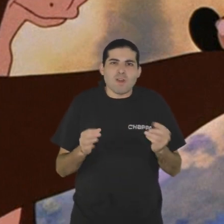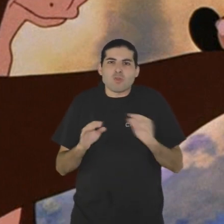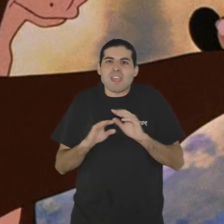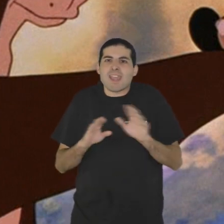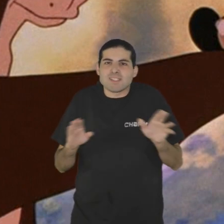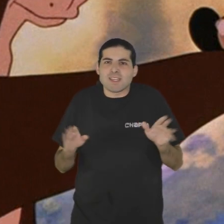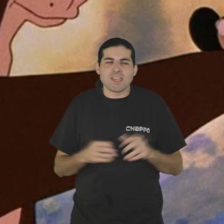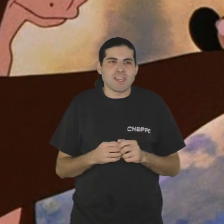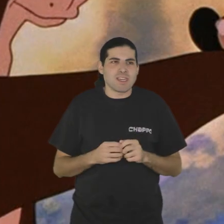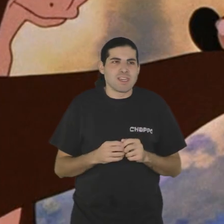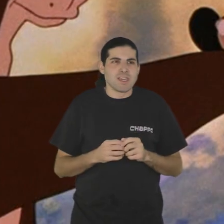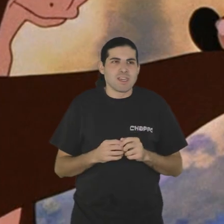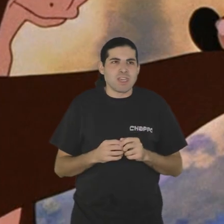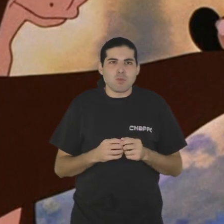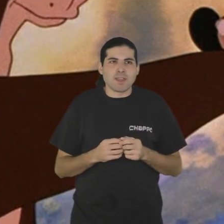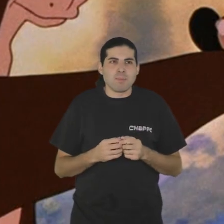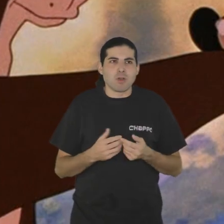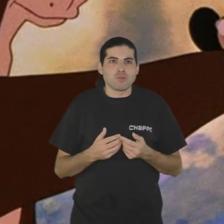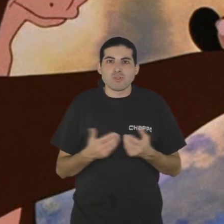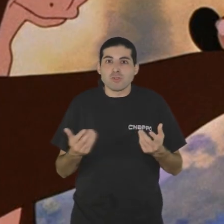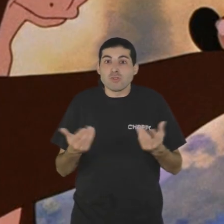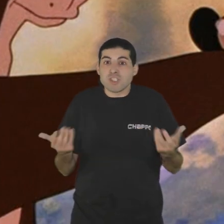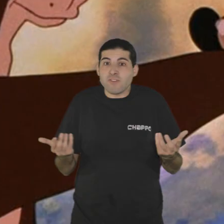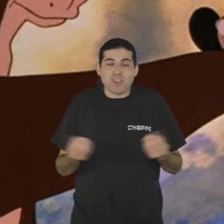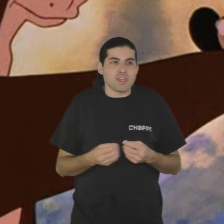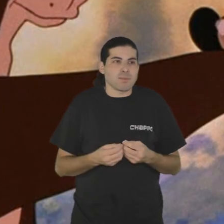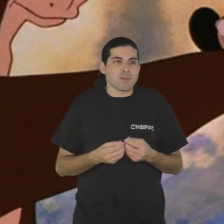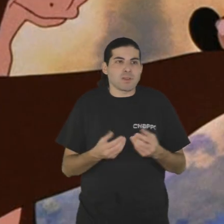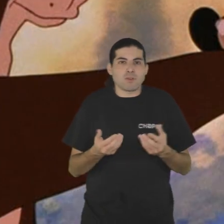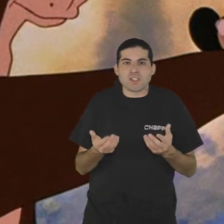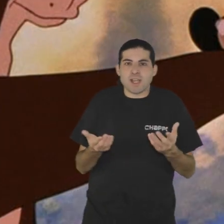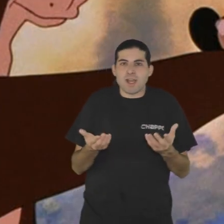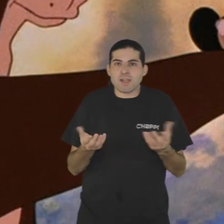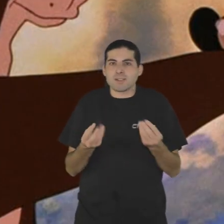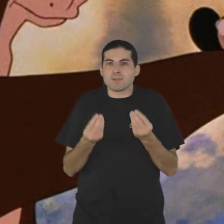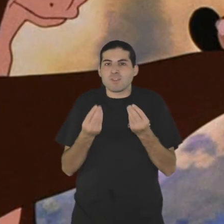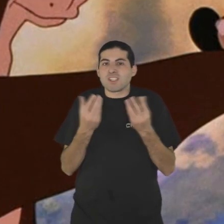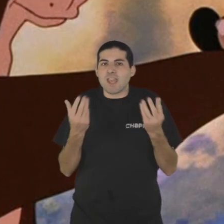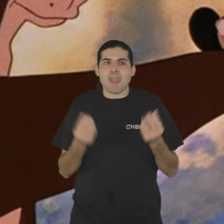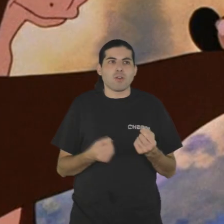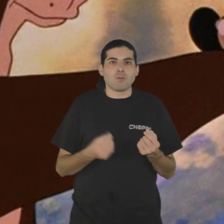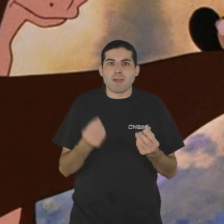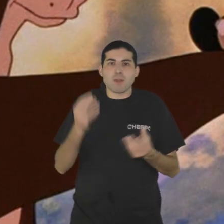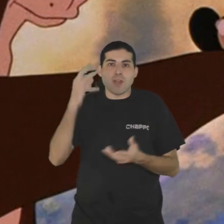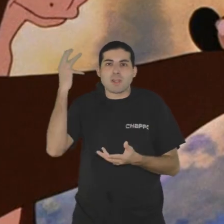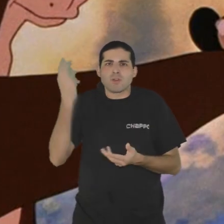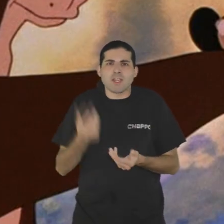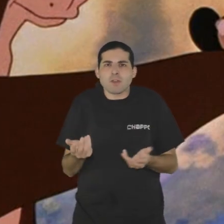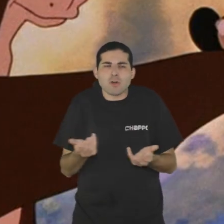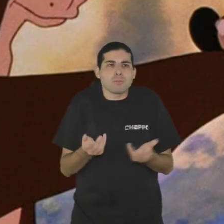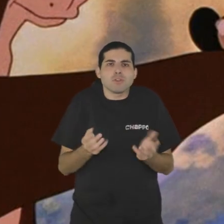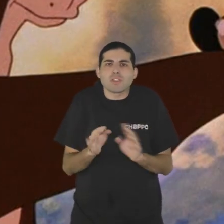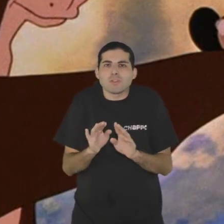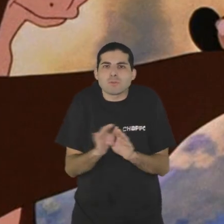non ho trovato niente che in qualche modo giustifichi questa idea, no? Magari